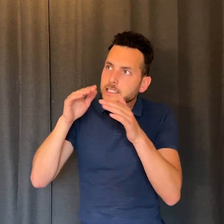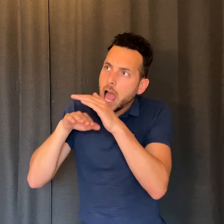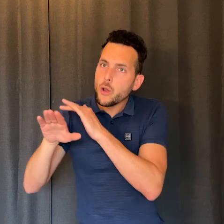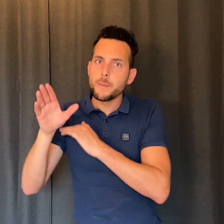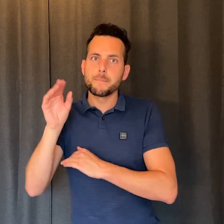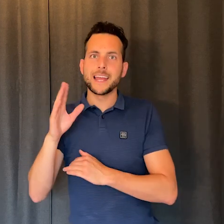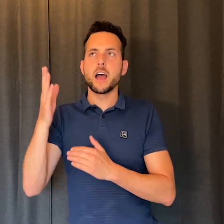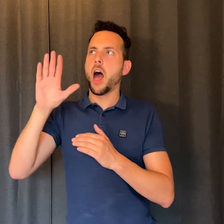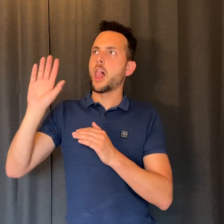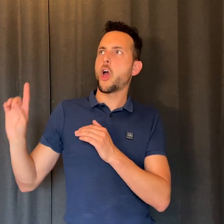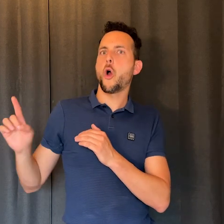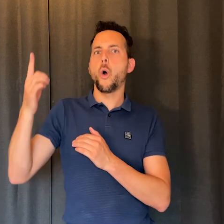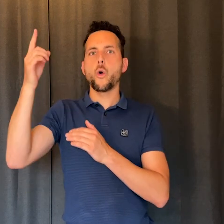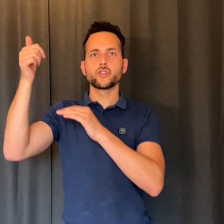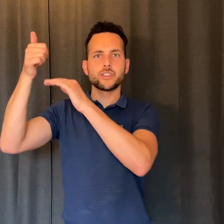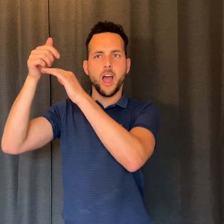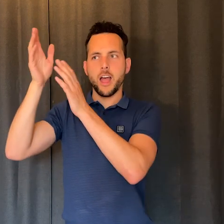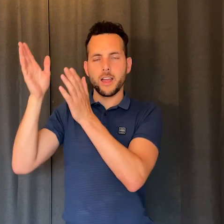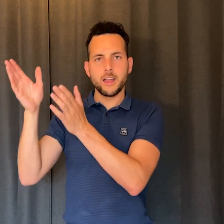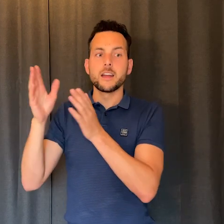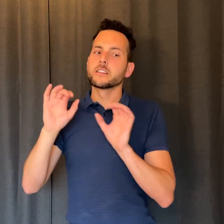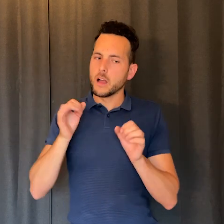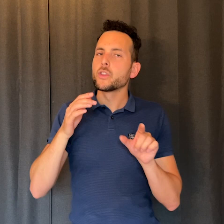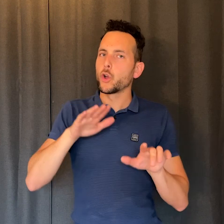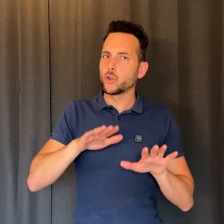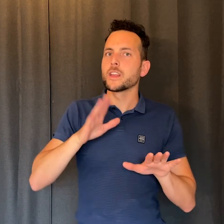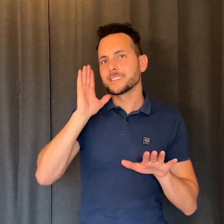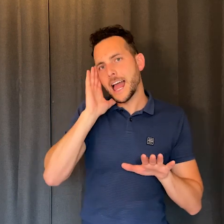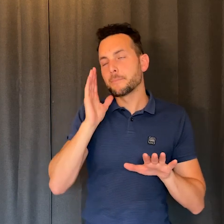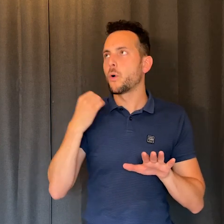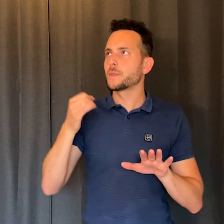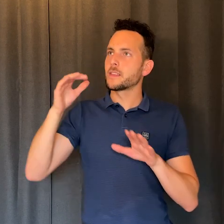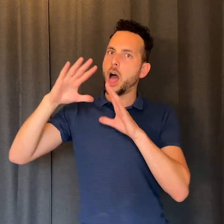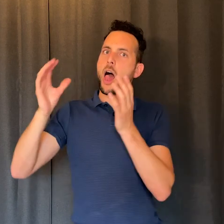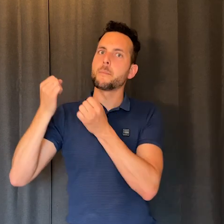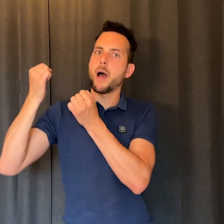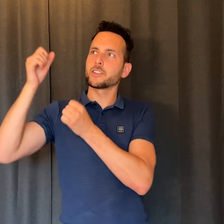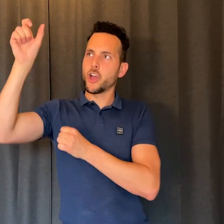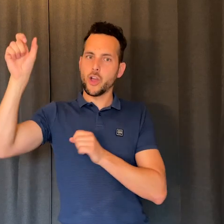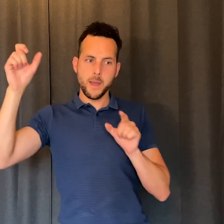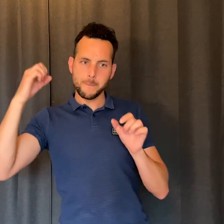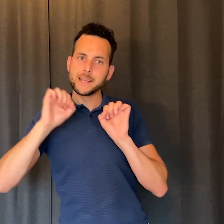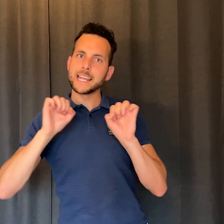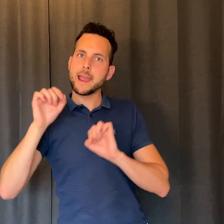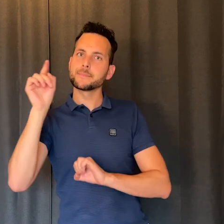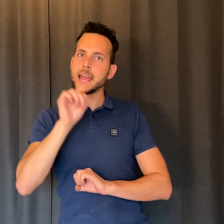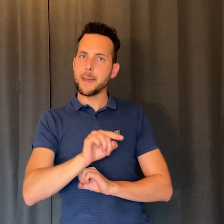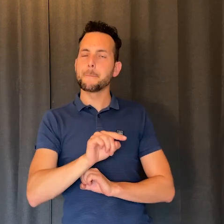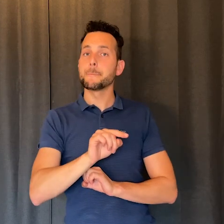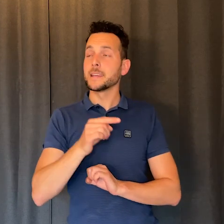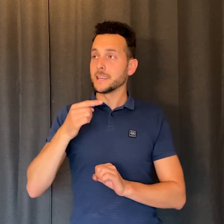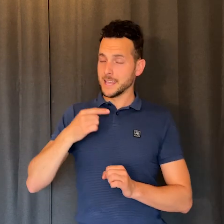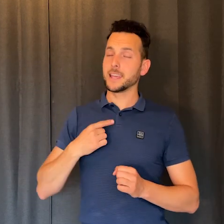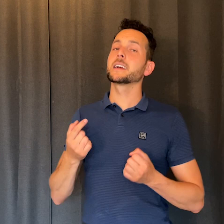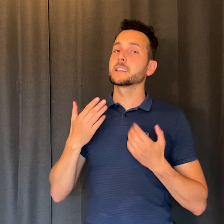kan rustig slapen. Want de Almachtige beschermt hem. Ik getuig ervan en zeg tegen de Heere,